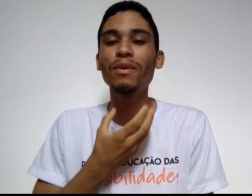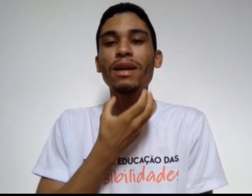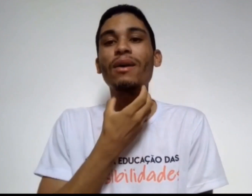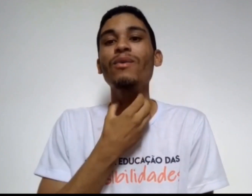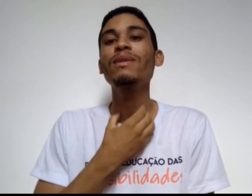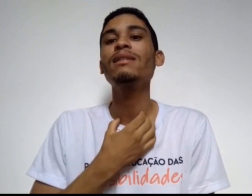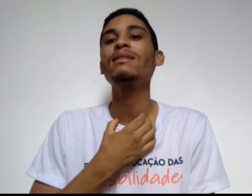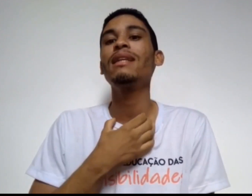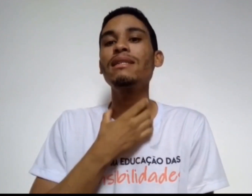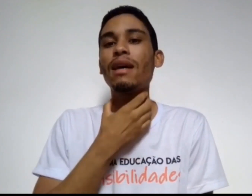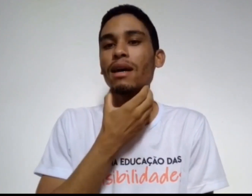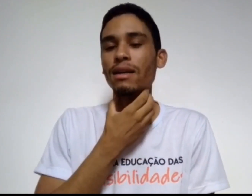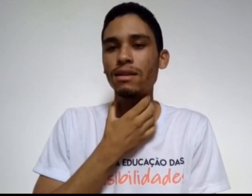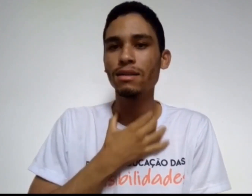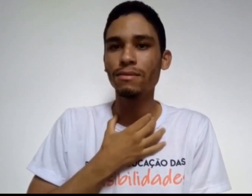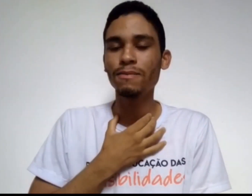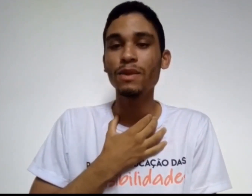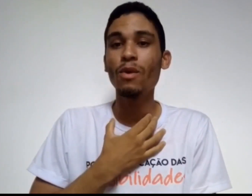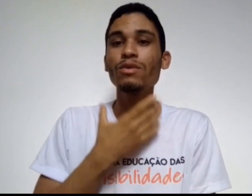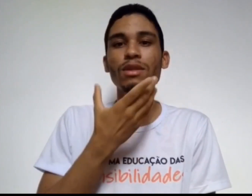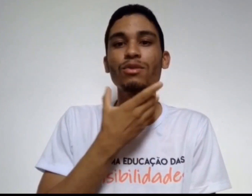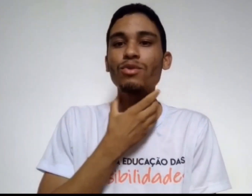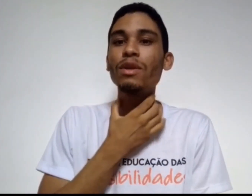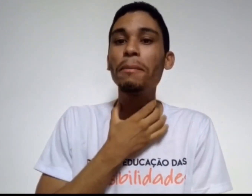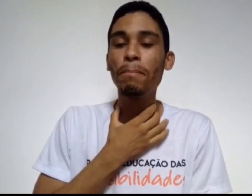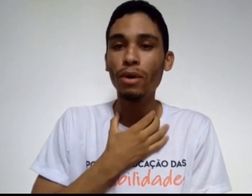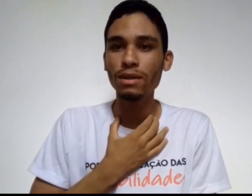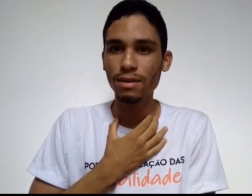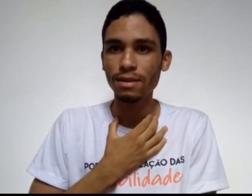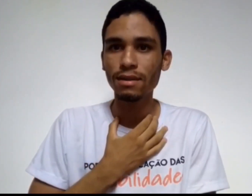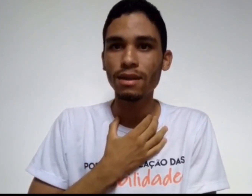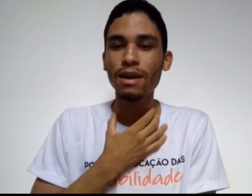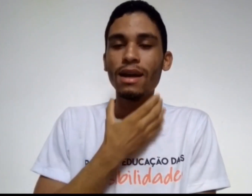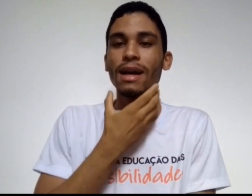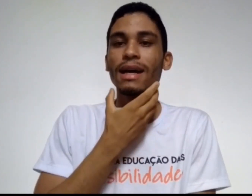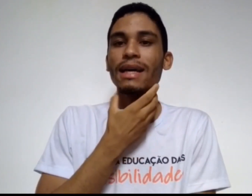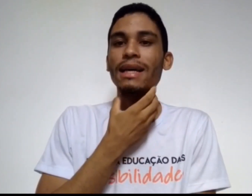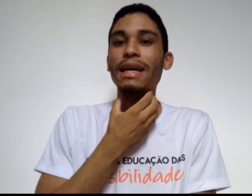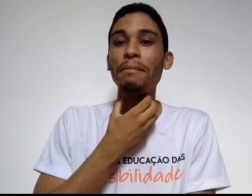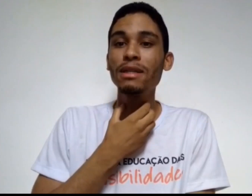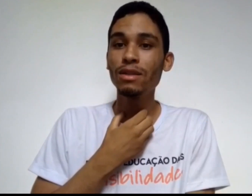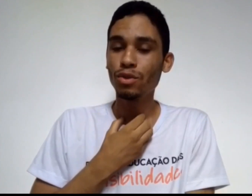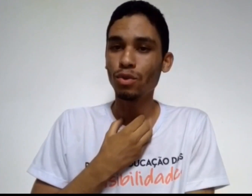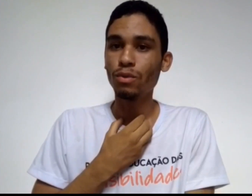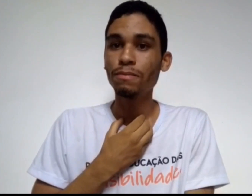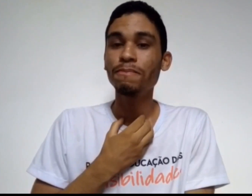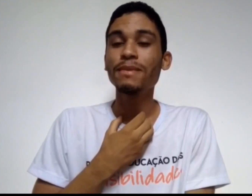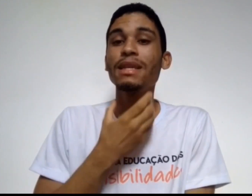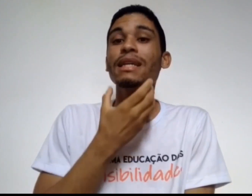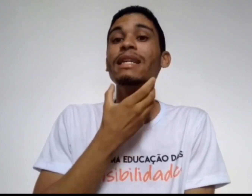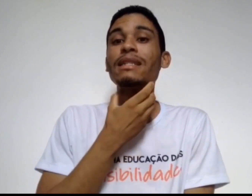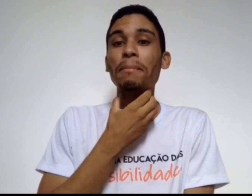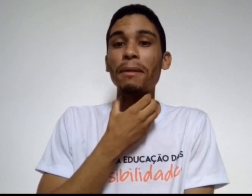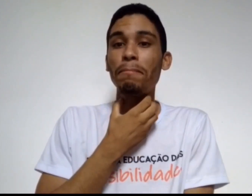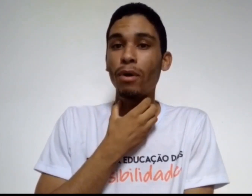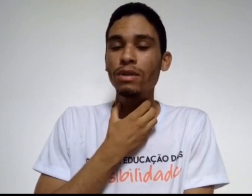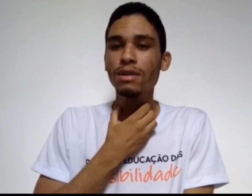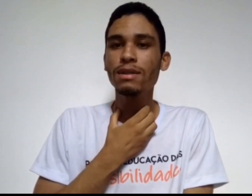que acontece nessa área aqui. Ou seja, o surdo ele pode sim emitir som e ele também pode